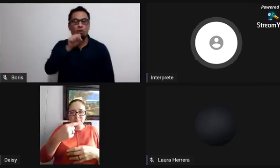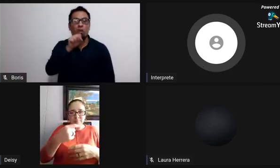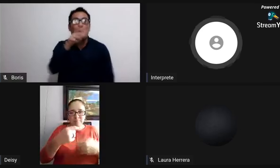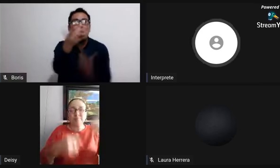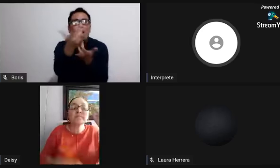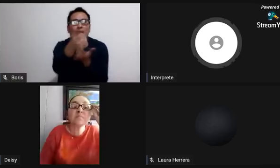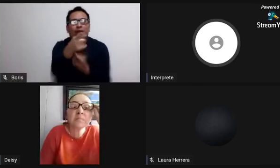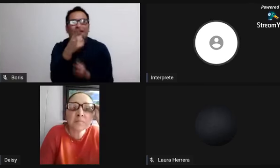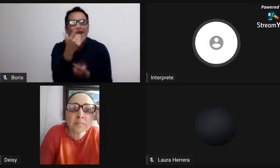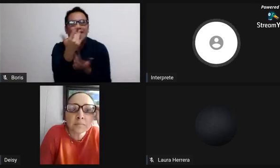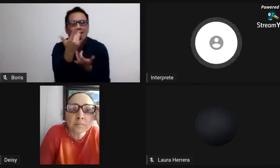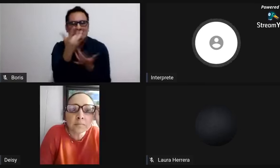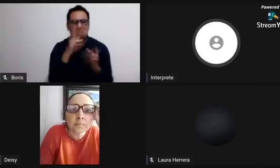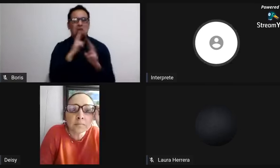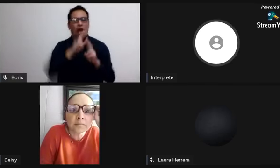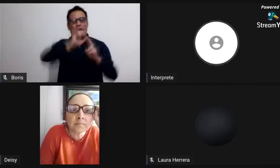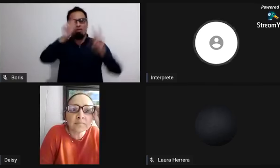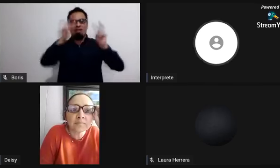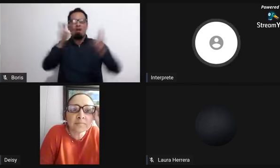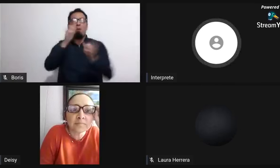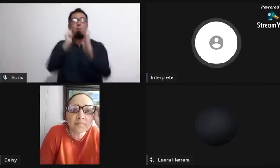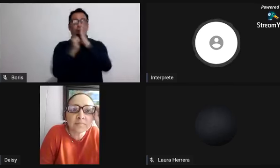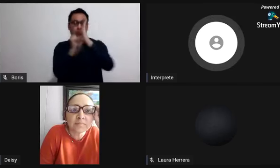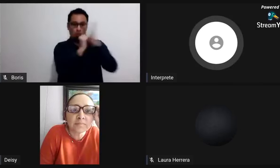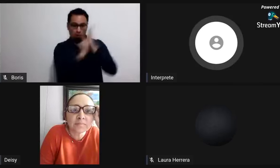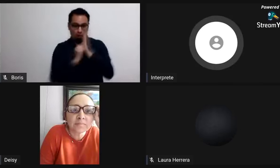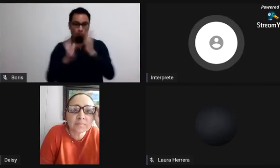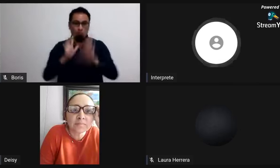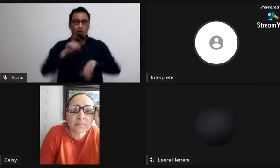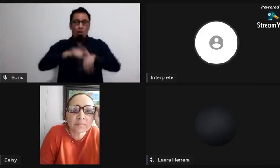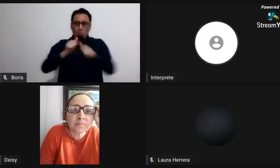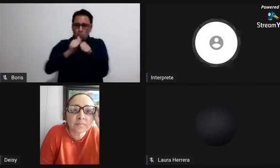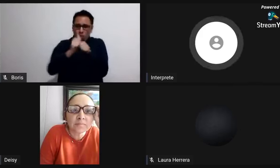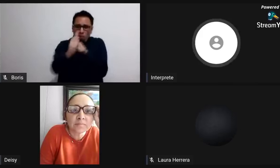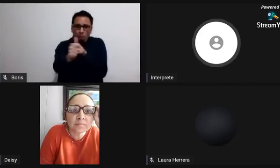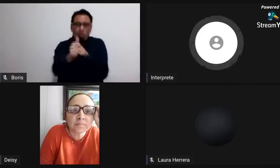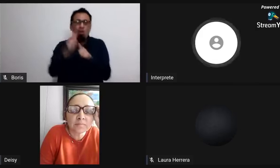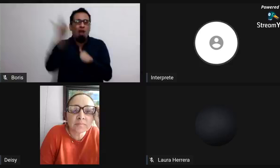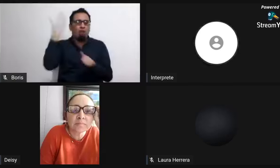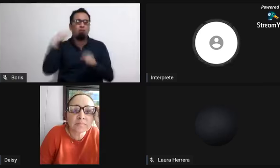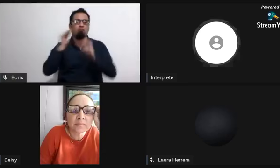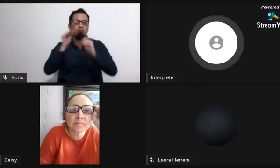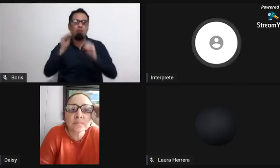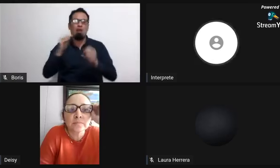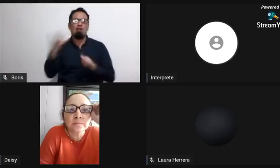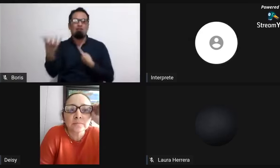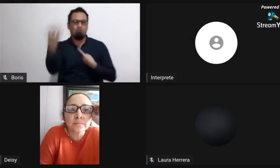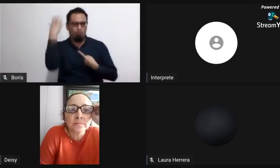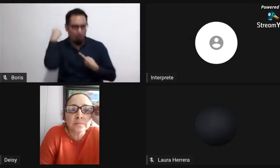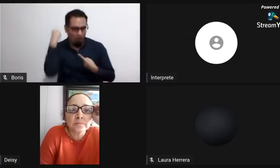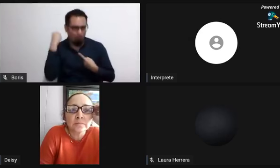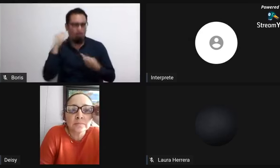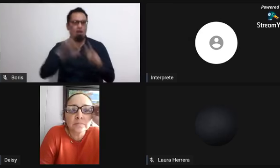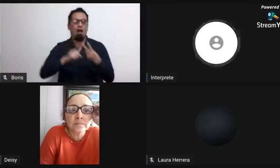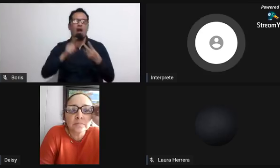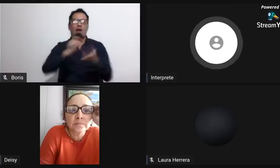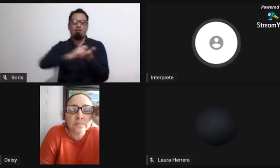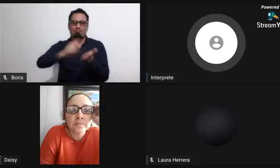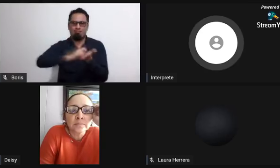lo que ellos pensaban dentro de su filosofía religiosa y asumían su rol como gobernantes del país. Eso sucede durante